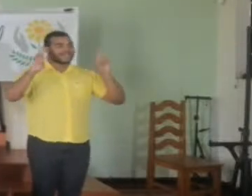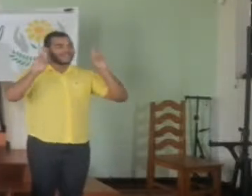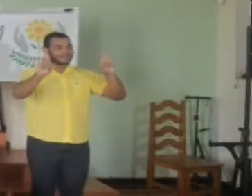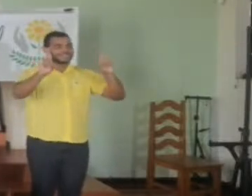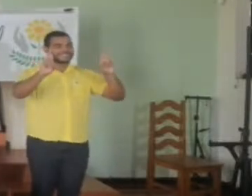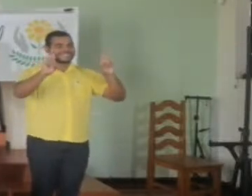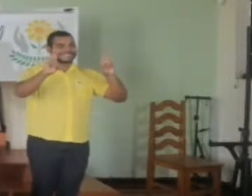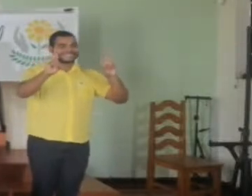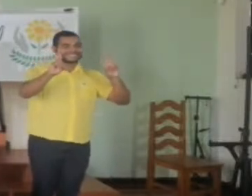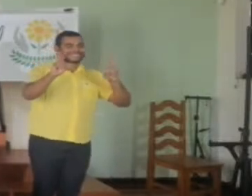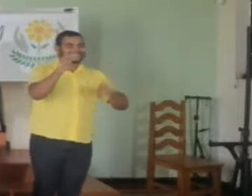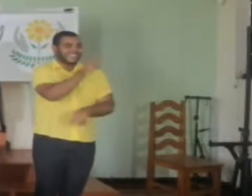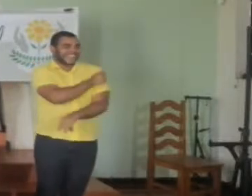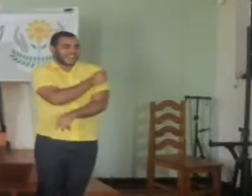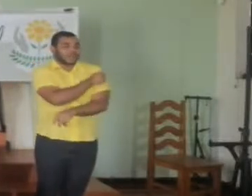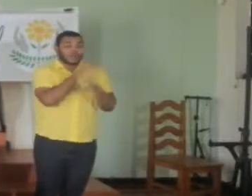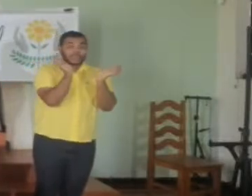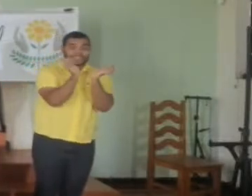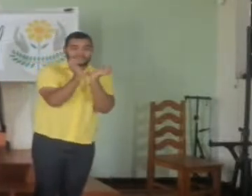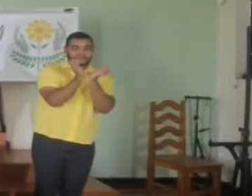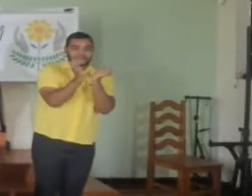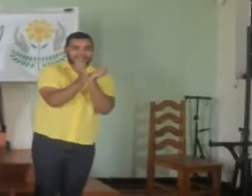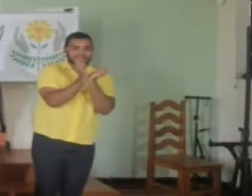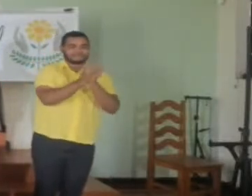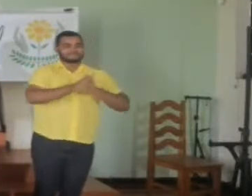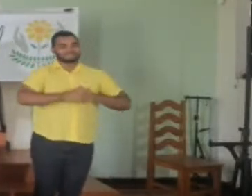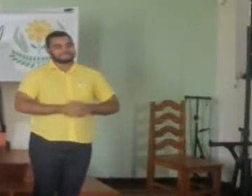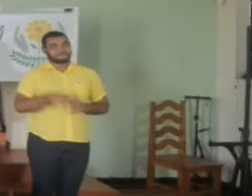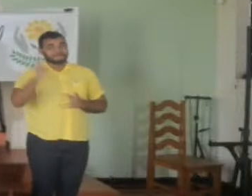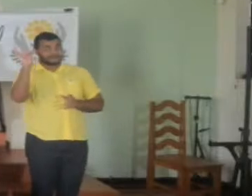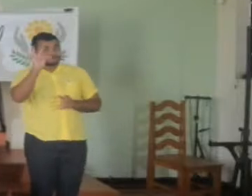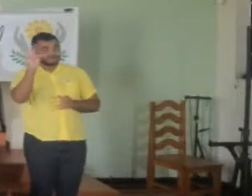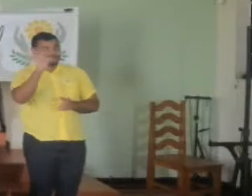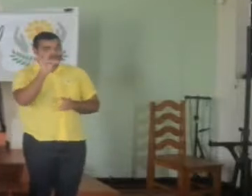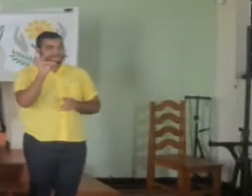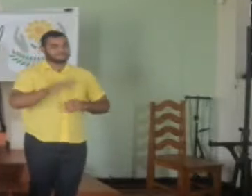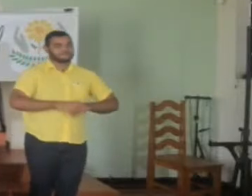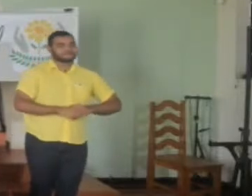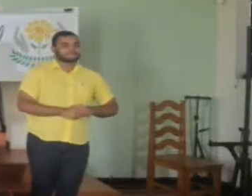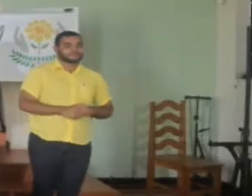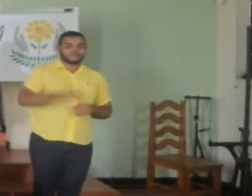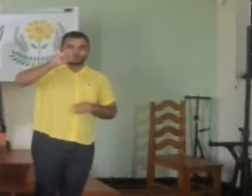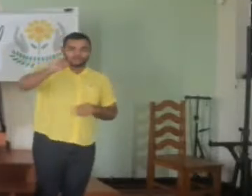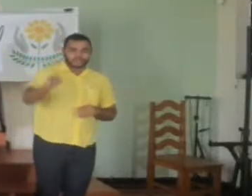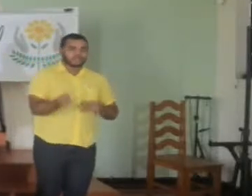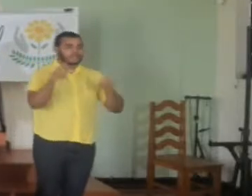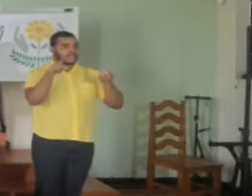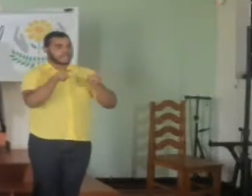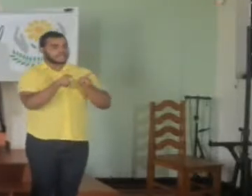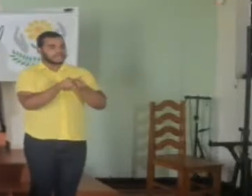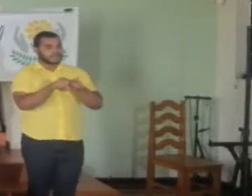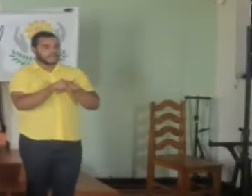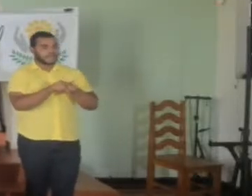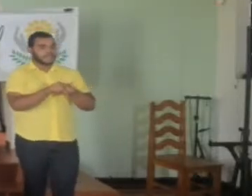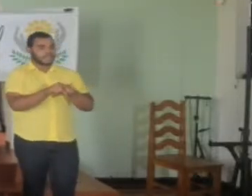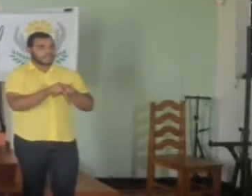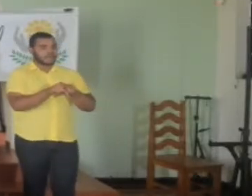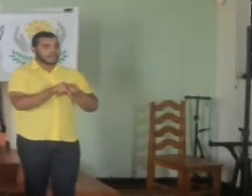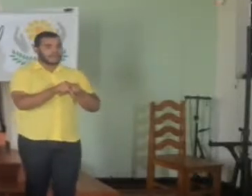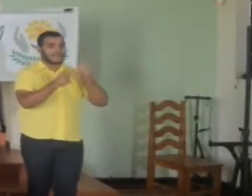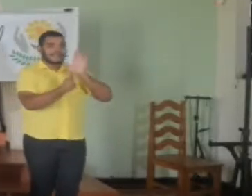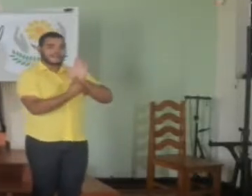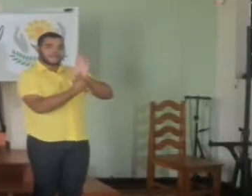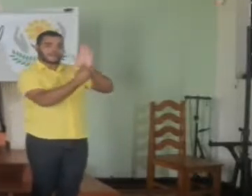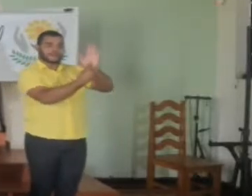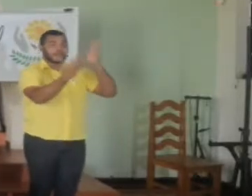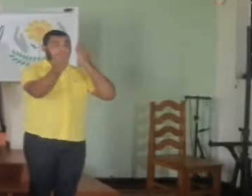os autodefensores da APAES de Teófilo Otoni. Aproveito também o momento para apresentar o